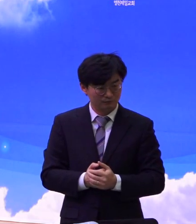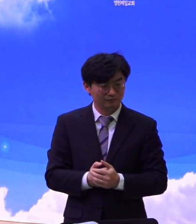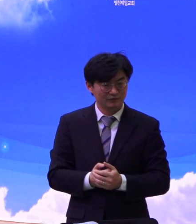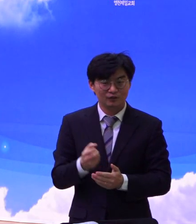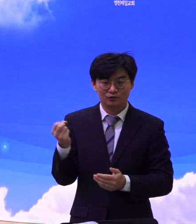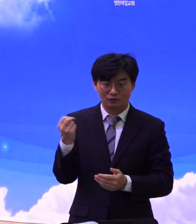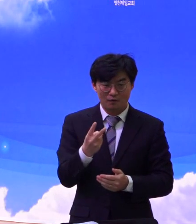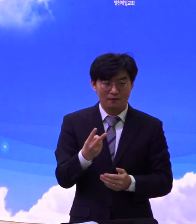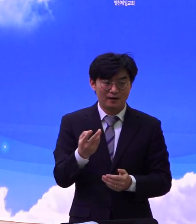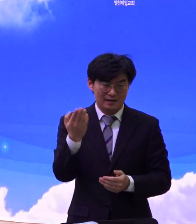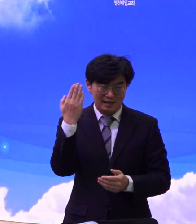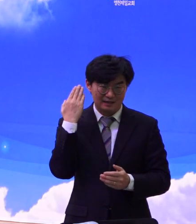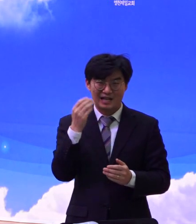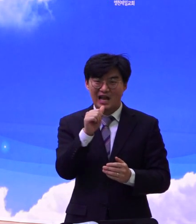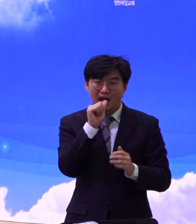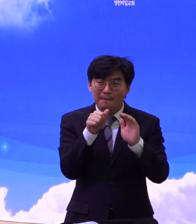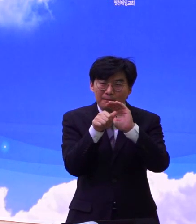하는 것입니다.